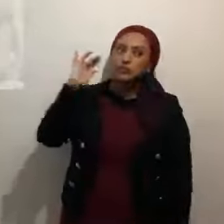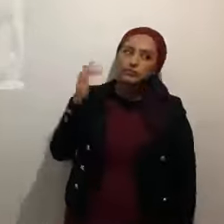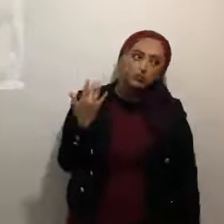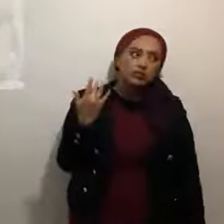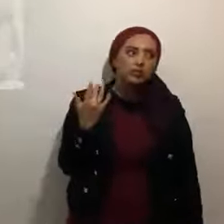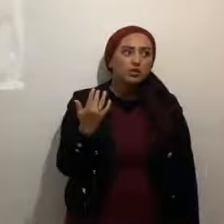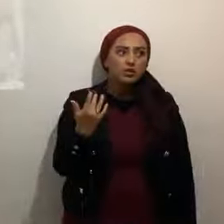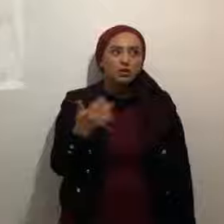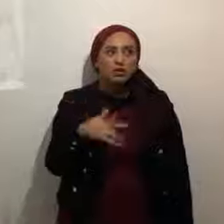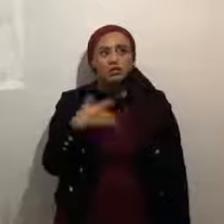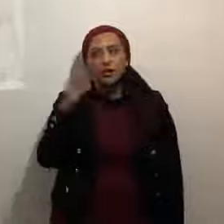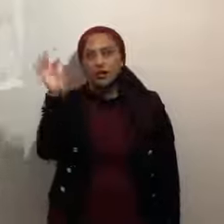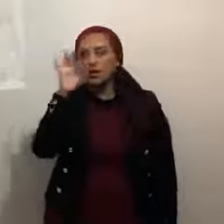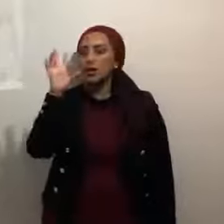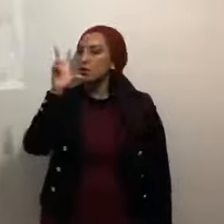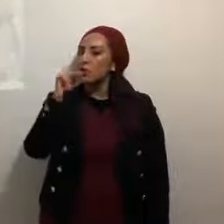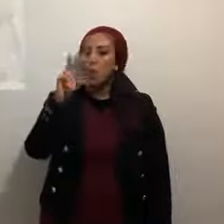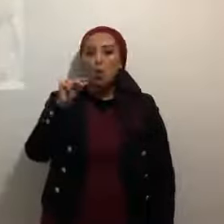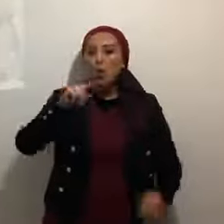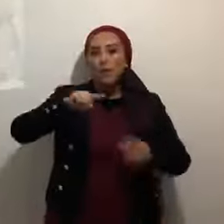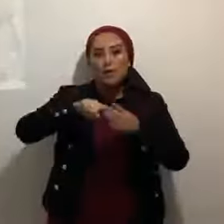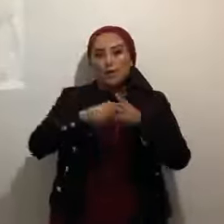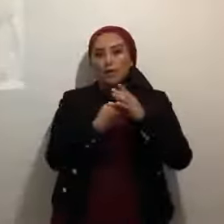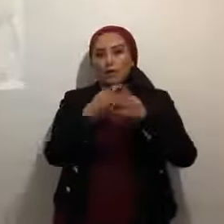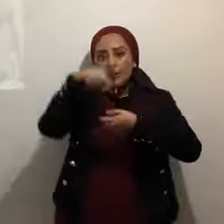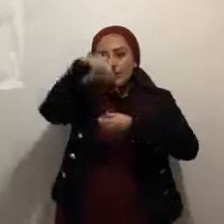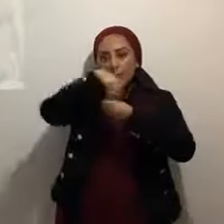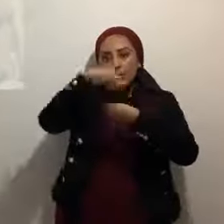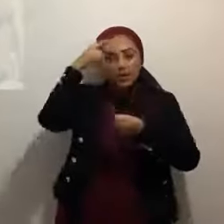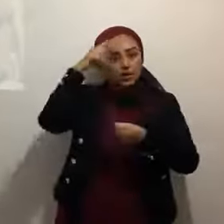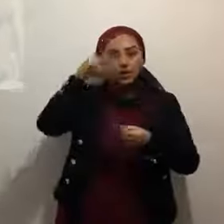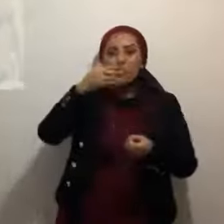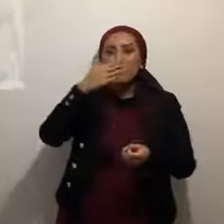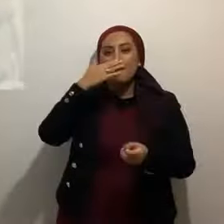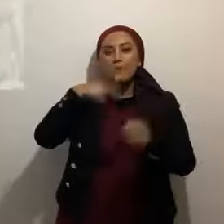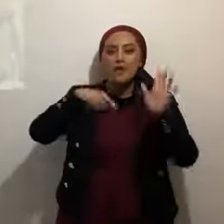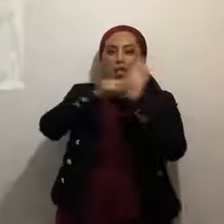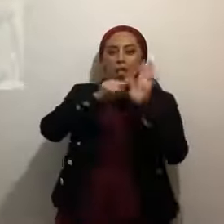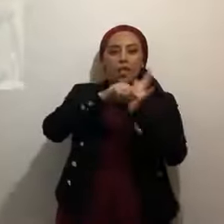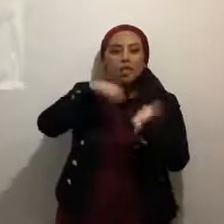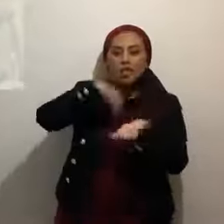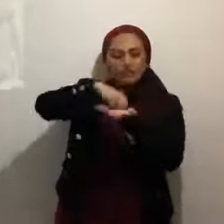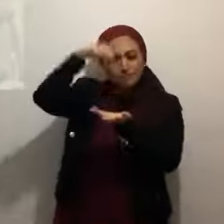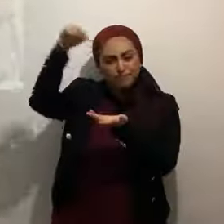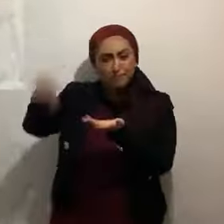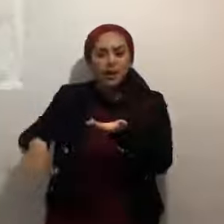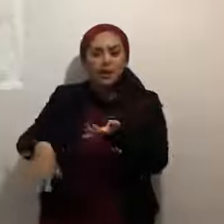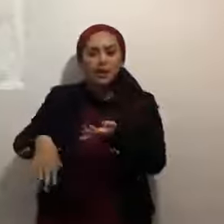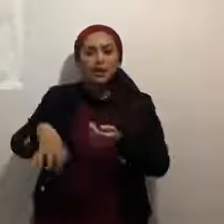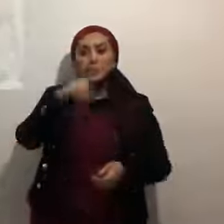al pesimismo que entre y se empiece a anidar ahí en nuestra mente. Fuera el pesimismo. Porque ya eso nomás ya nos dice que...